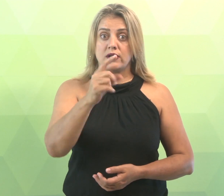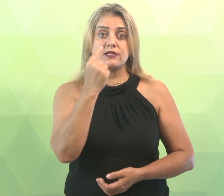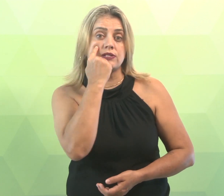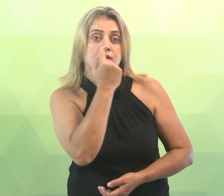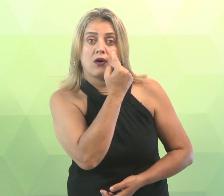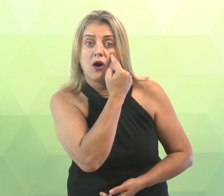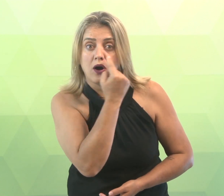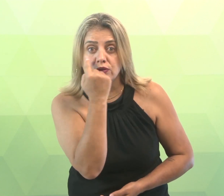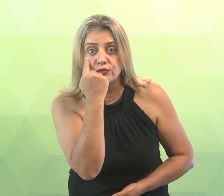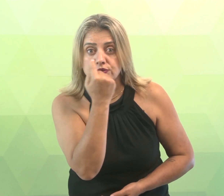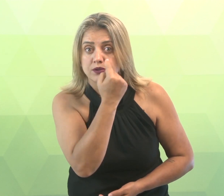2 olhos,